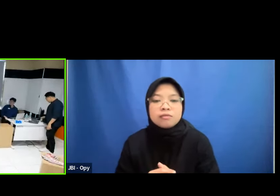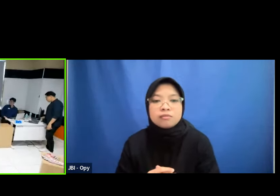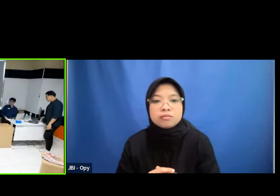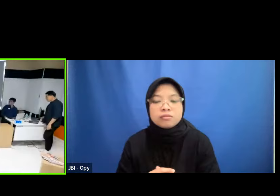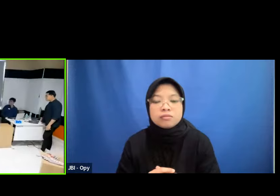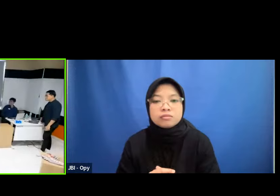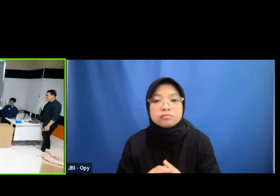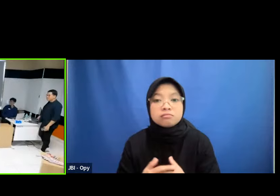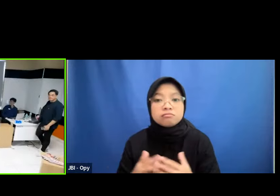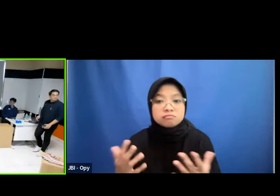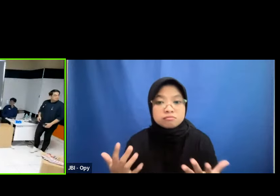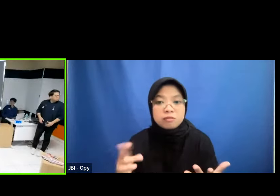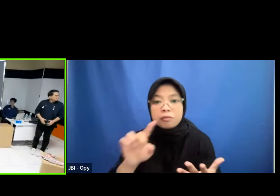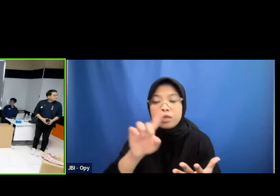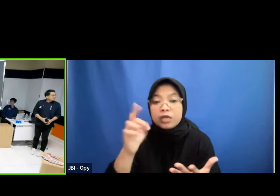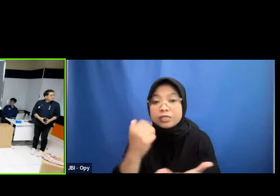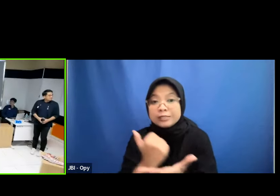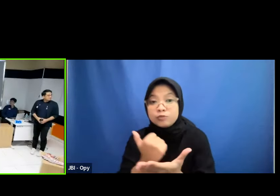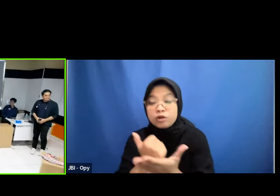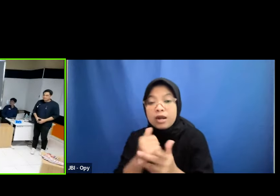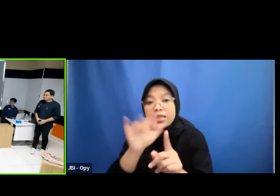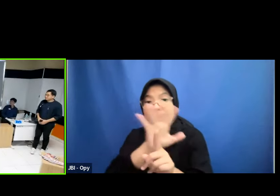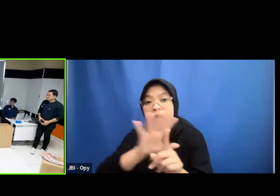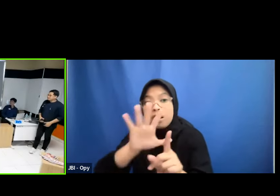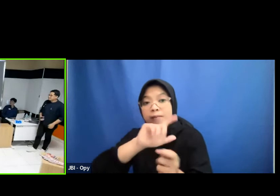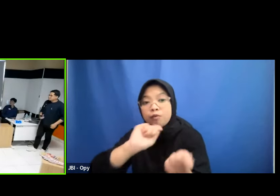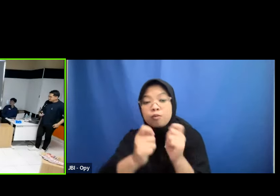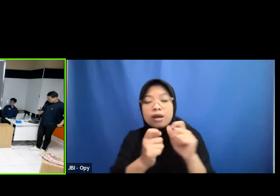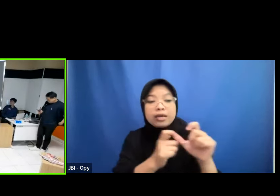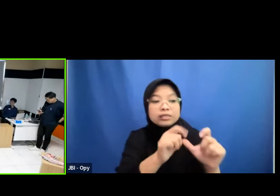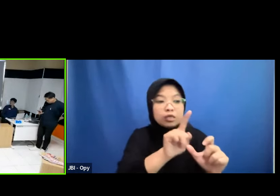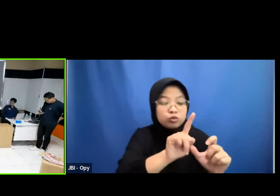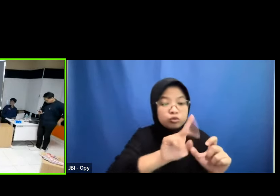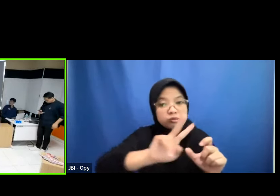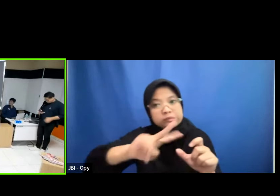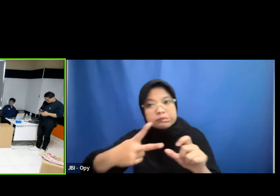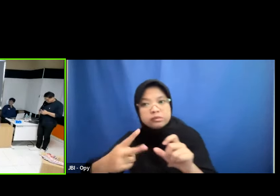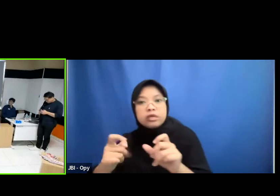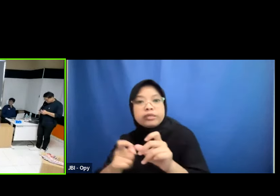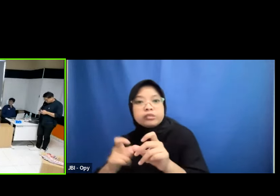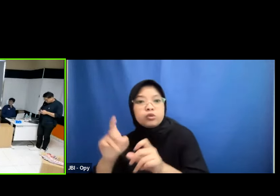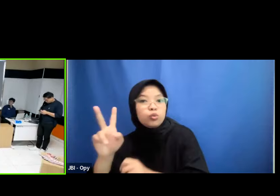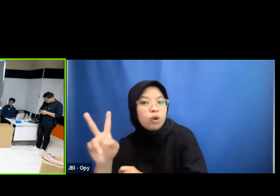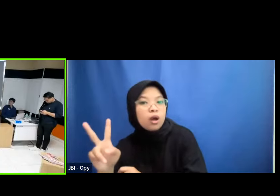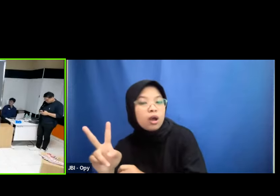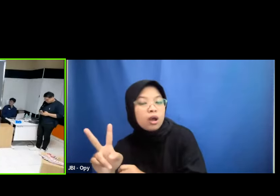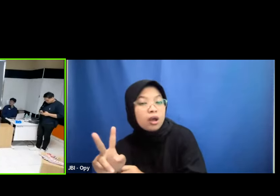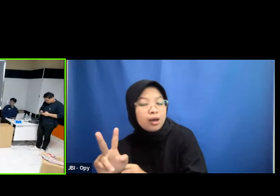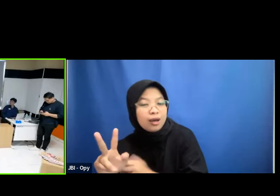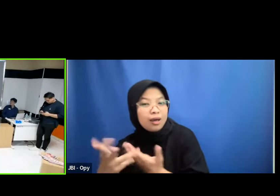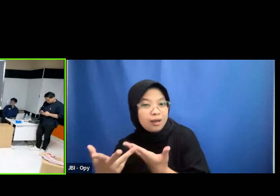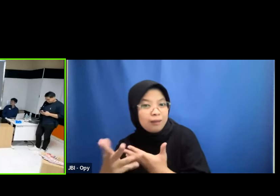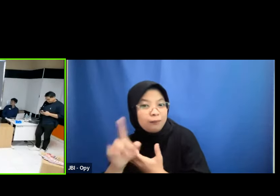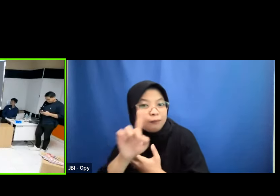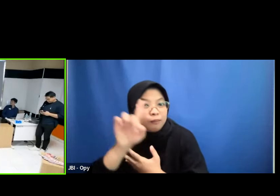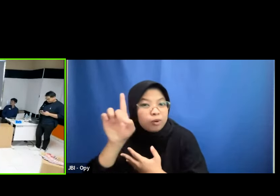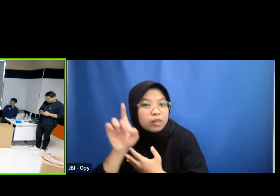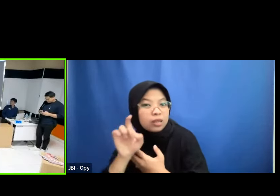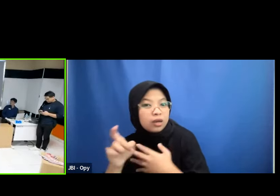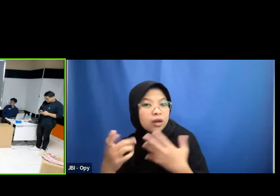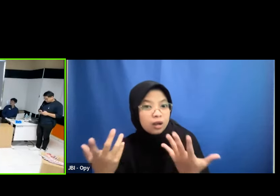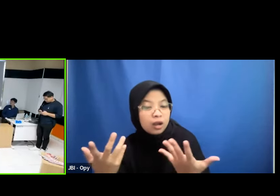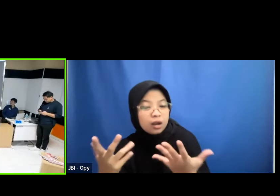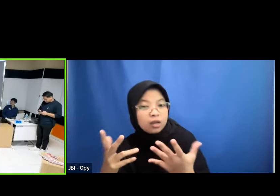sebetulnya apakah perubahan background dari S1 ke S2 itu akan menjadi sebuah pertanyaan yang cukup eh